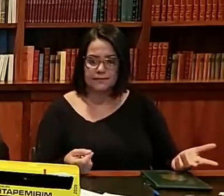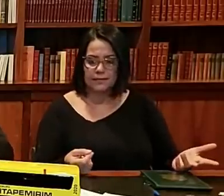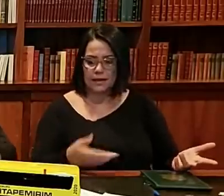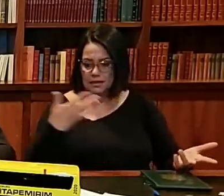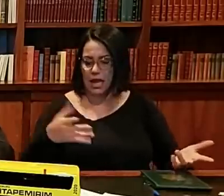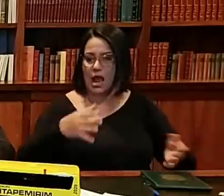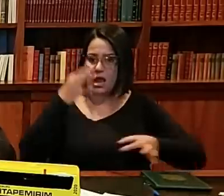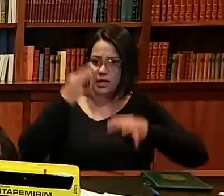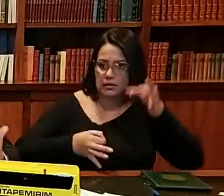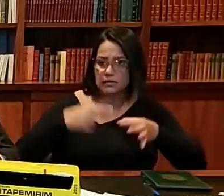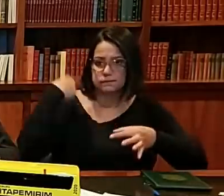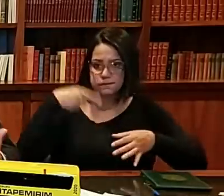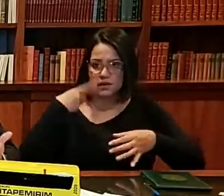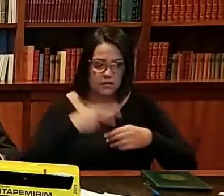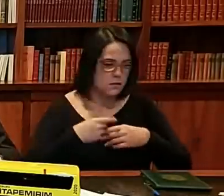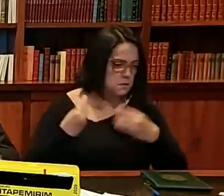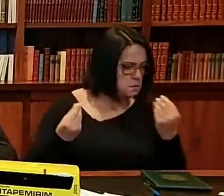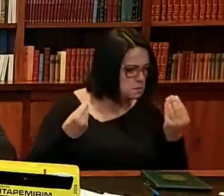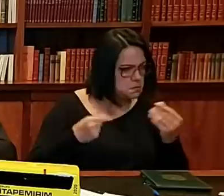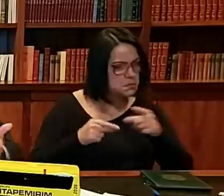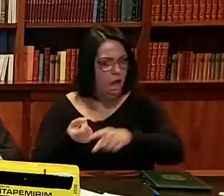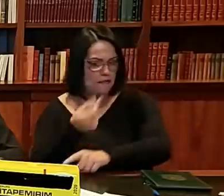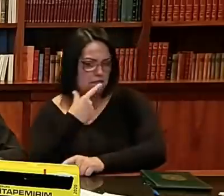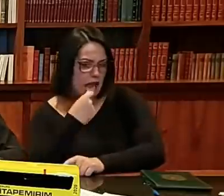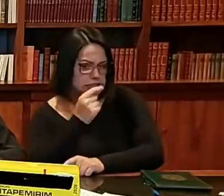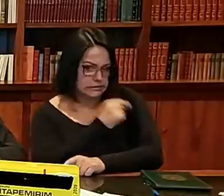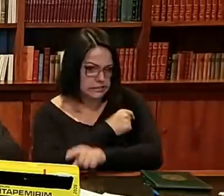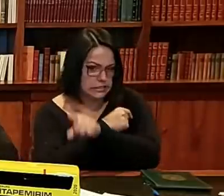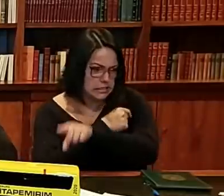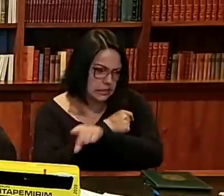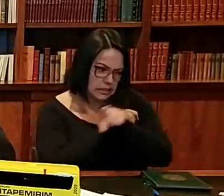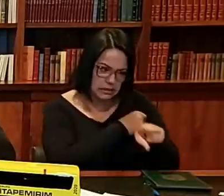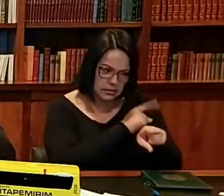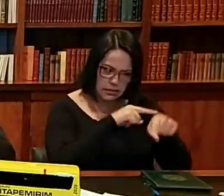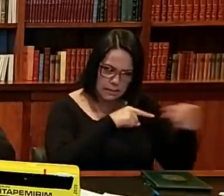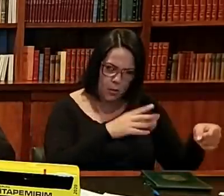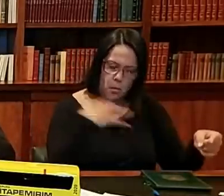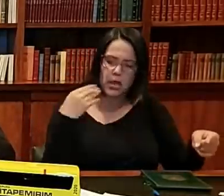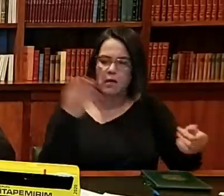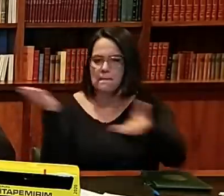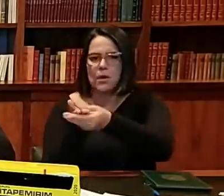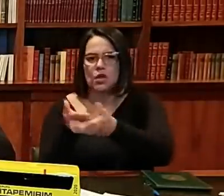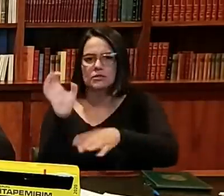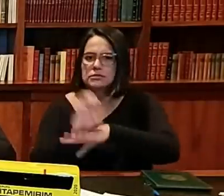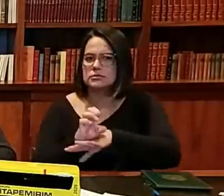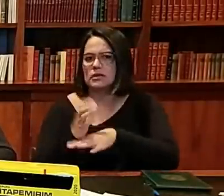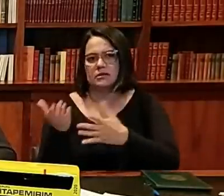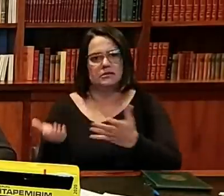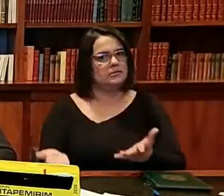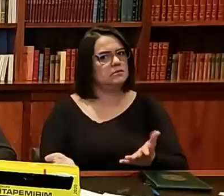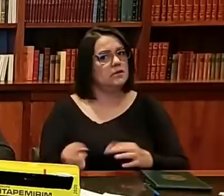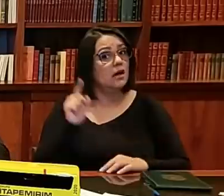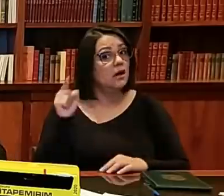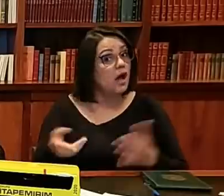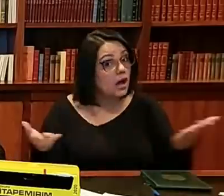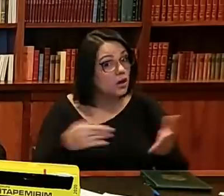o advogado achar que houve relação de causa e efeito com a vacina, processar o Estado. Pô, o pessoal, o que serviu muito essa pandemia para